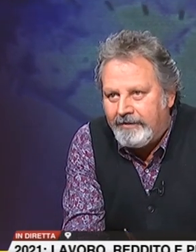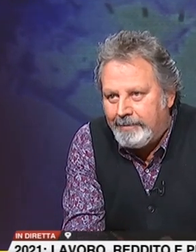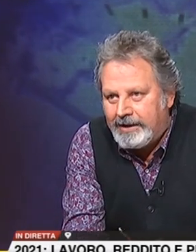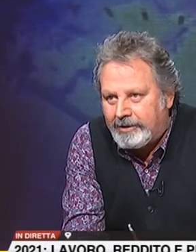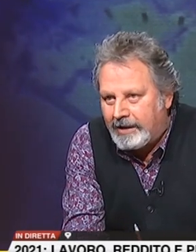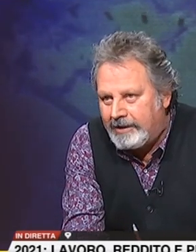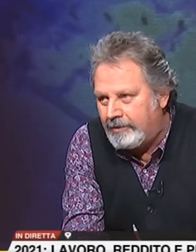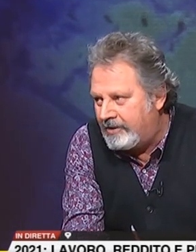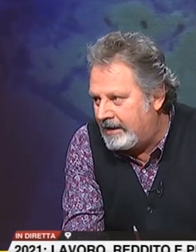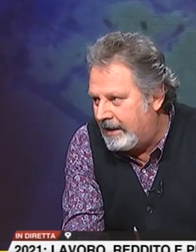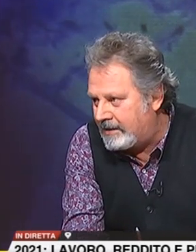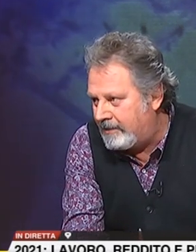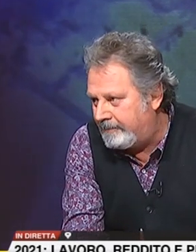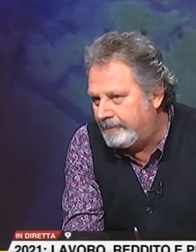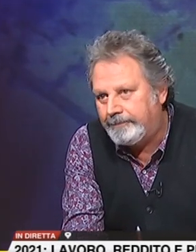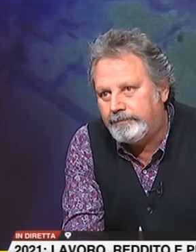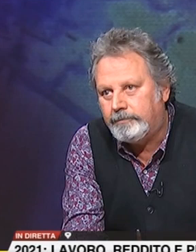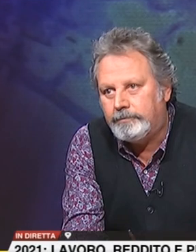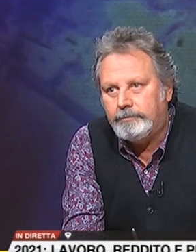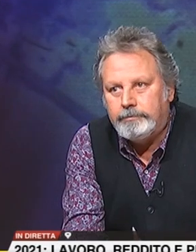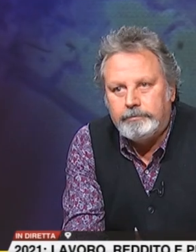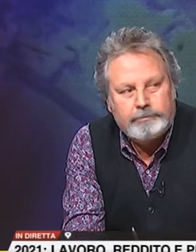ISE avrebbe diritto al reddito di cittadinanza.